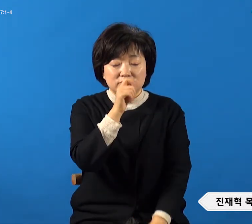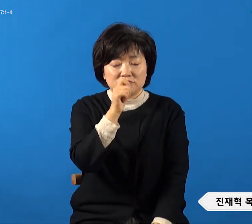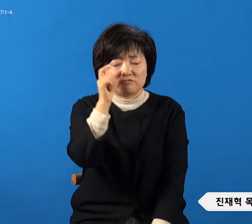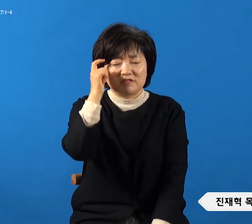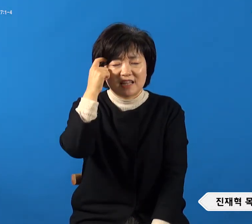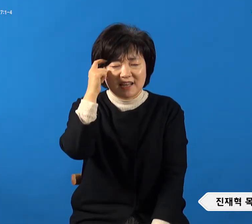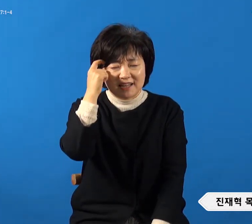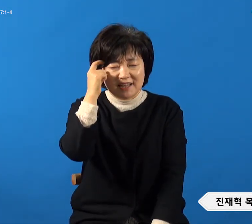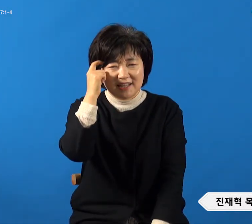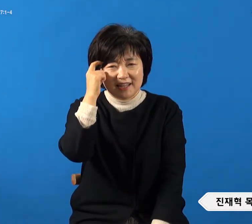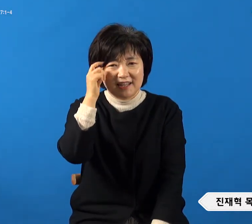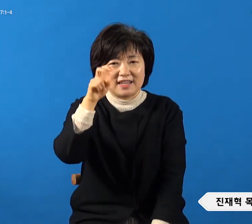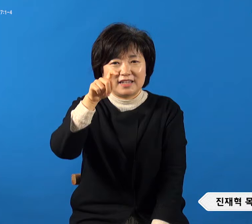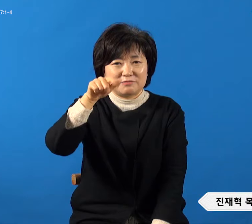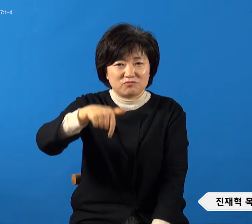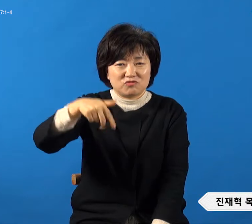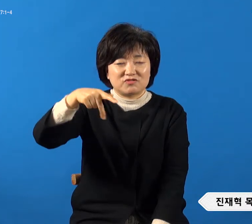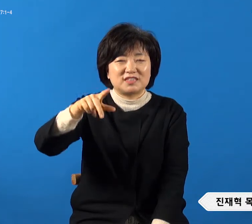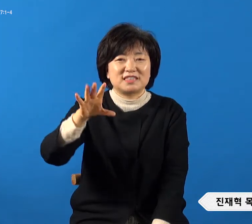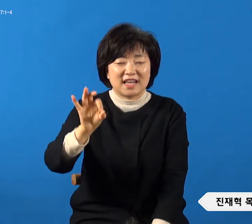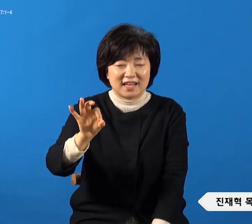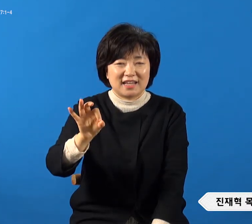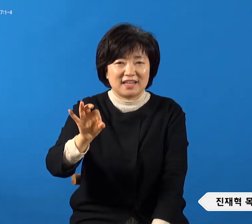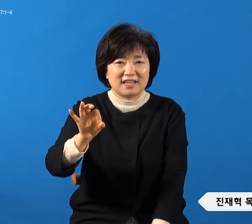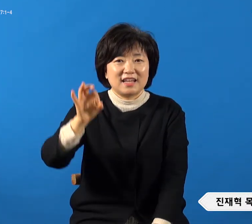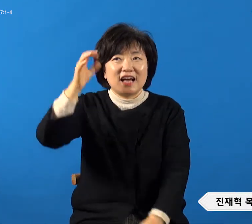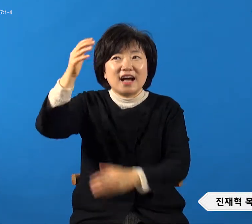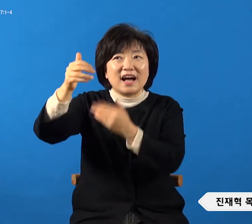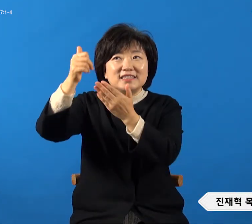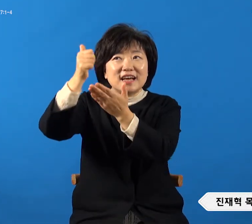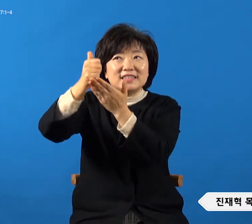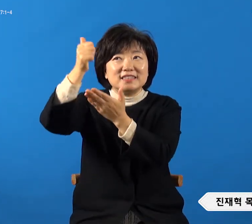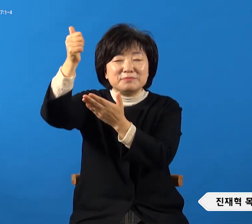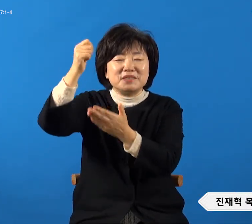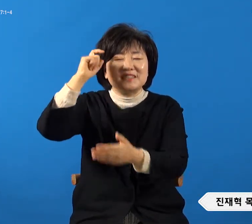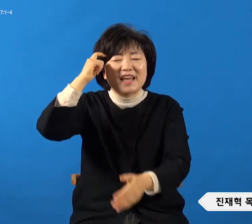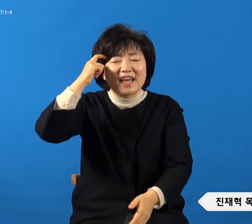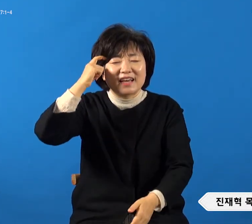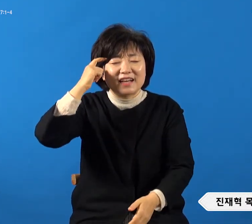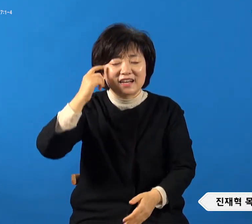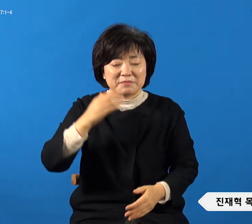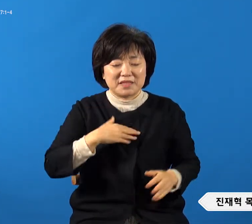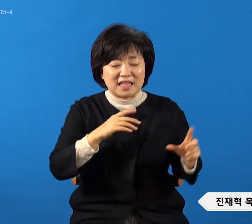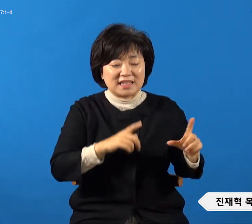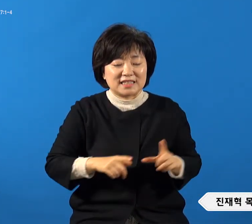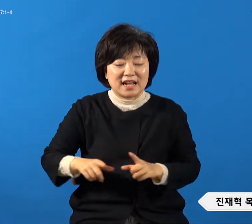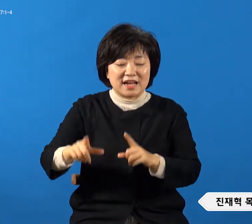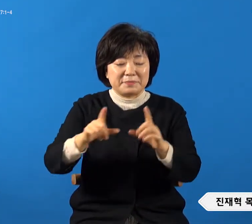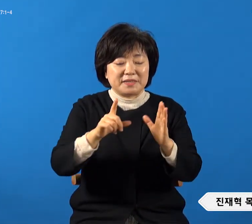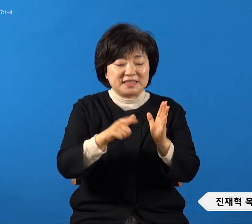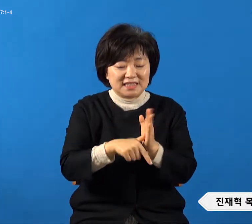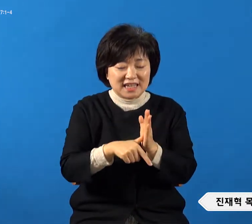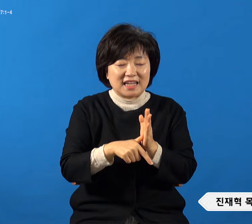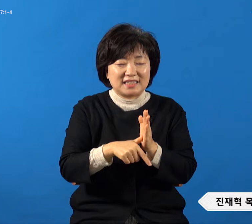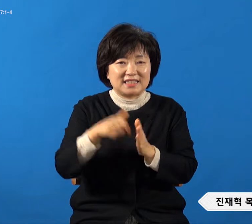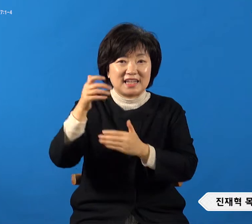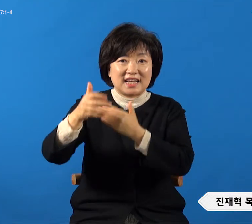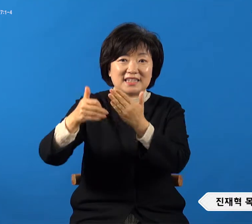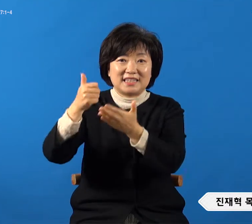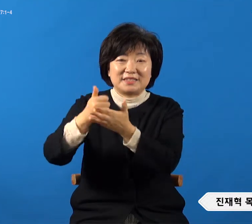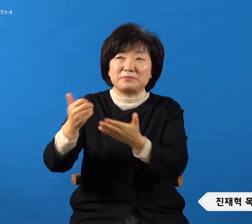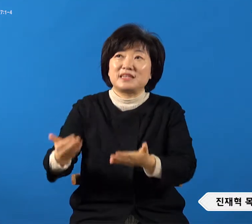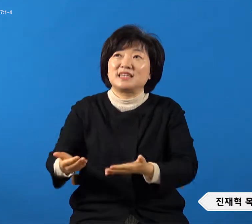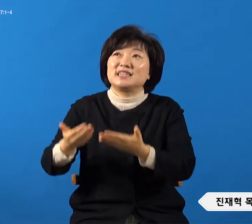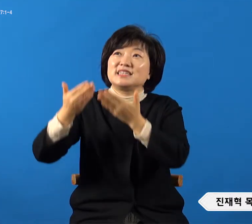묵상을 이야기합니다. 묵상은 하나님의 것들을 생각하며 내 삶의 시간을 하나님께 드리는